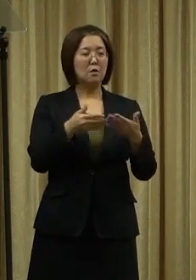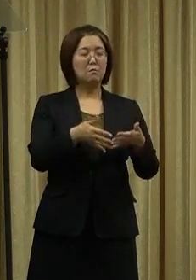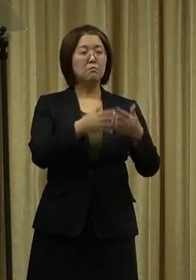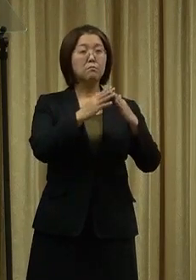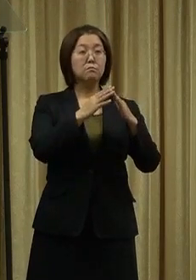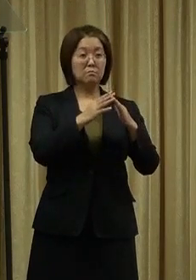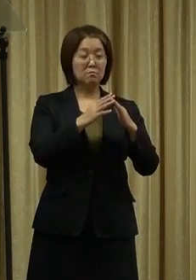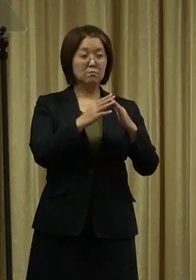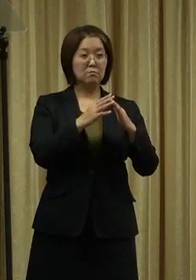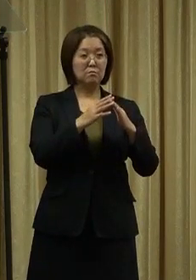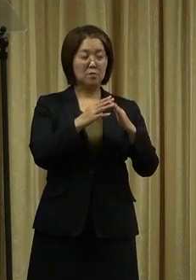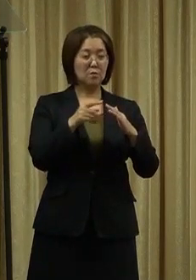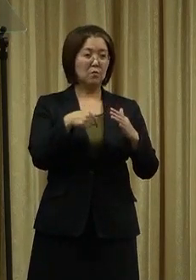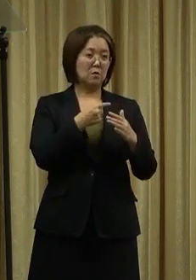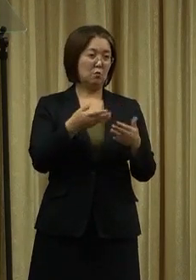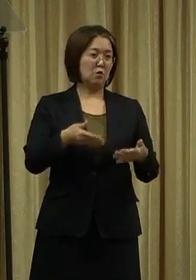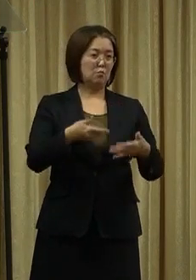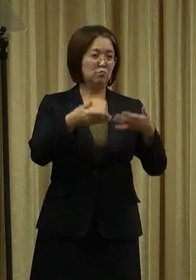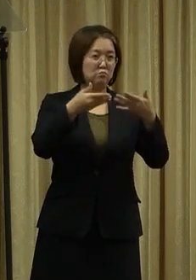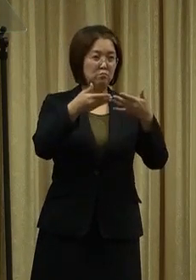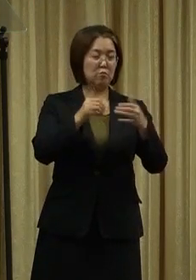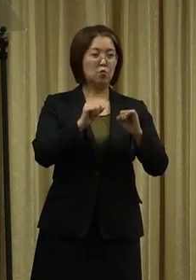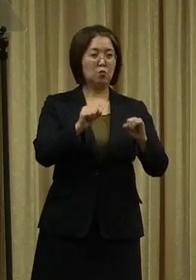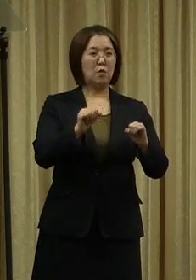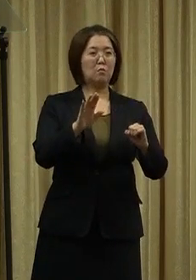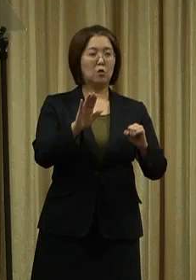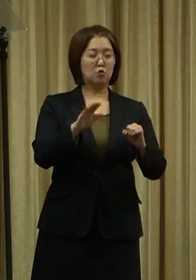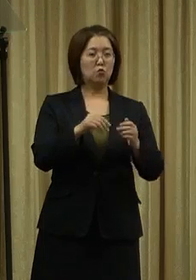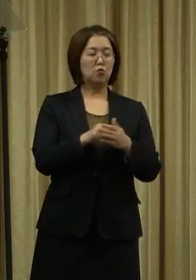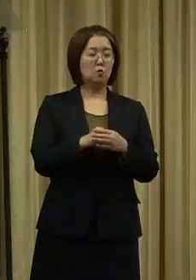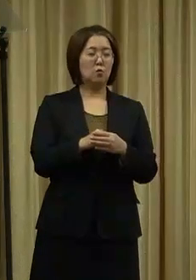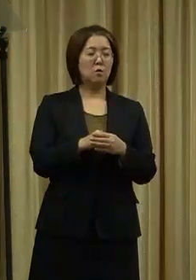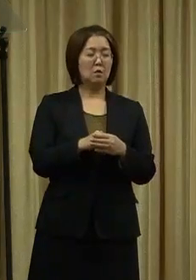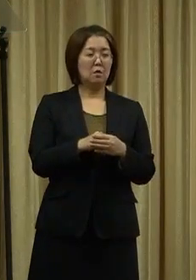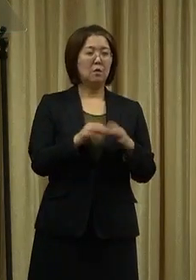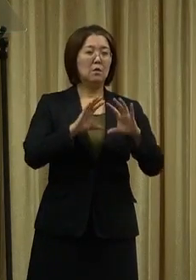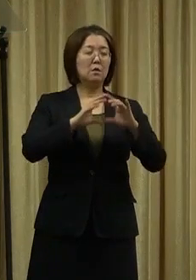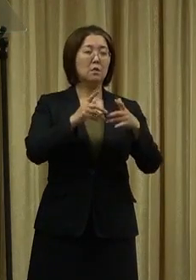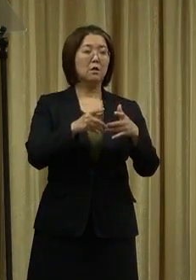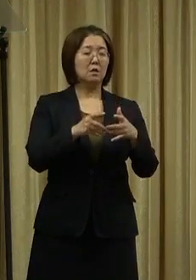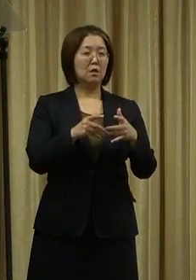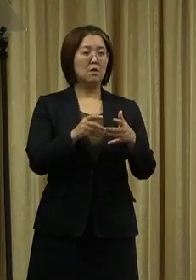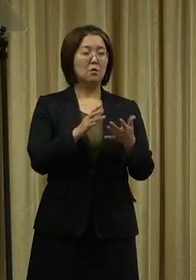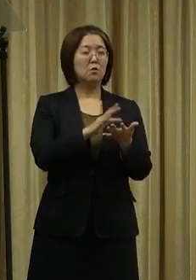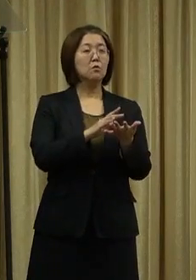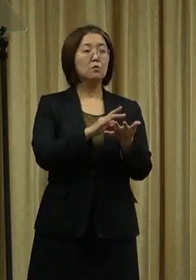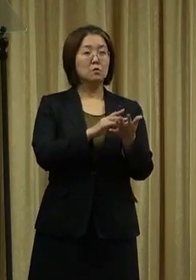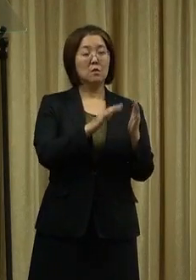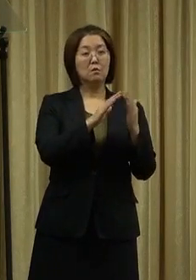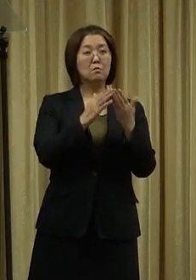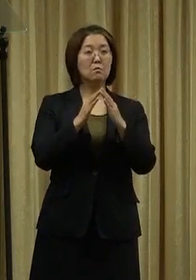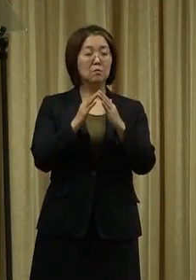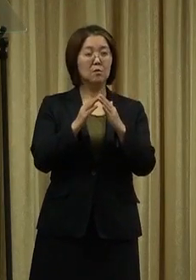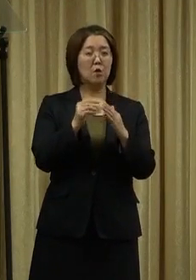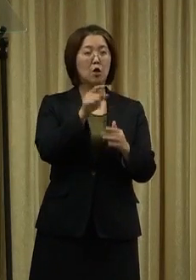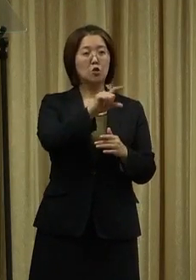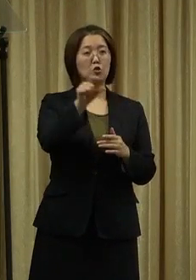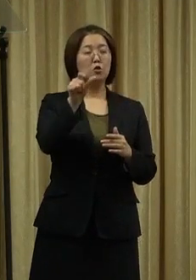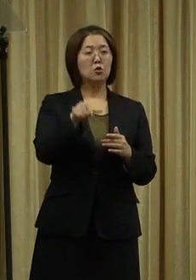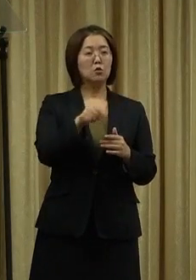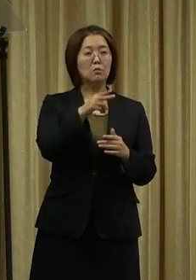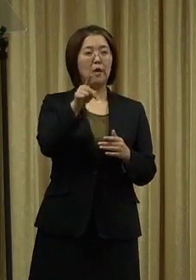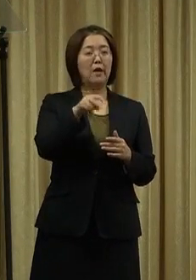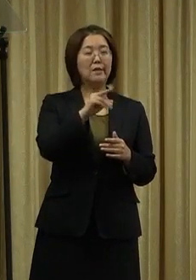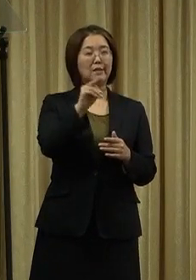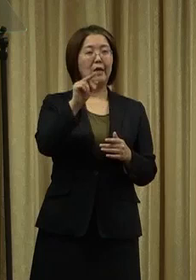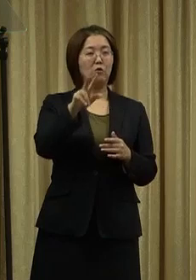創業機運の醸成に努めます。さらに、世界の薬と薬の都、スイス・バーゼル地域